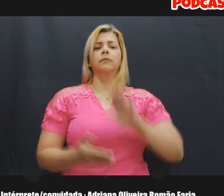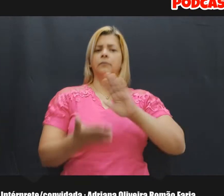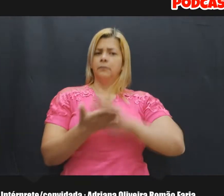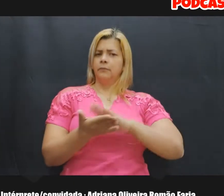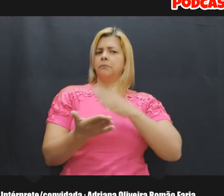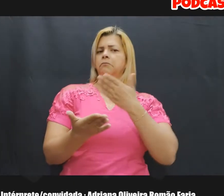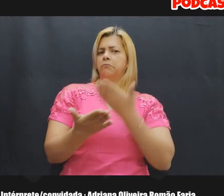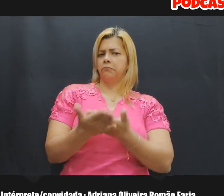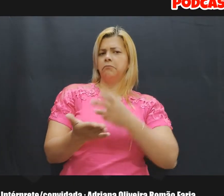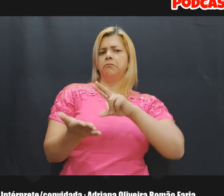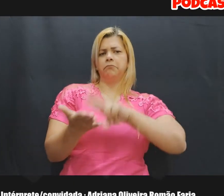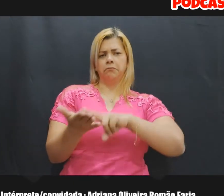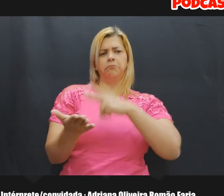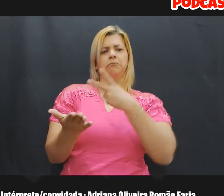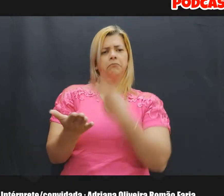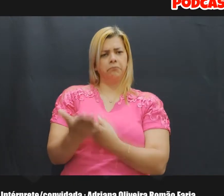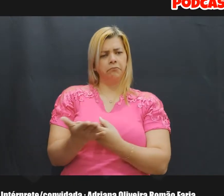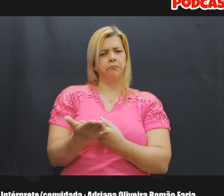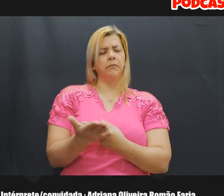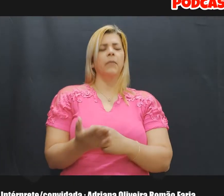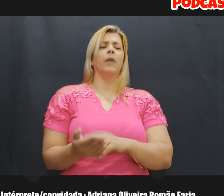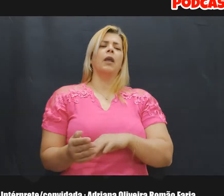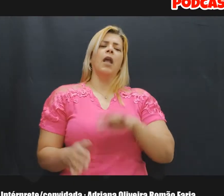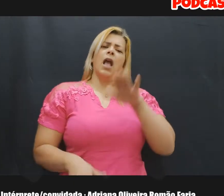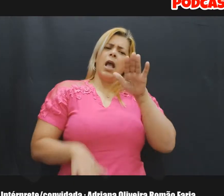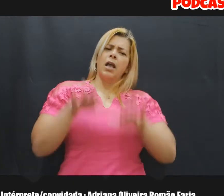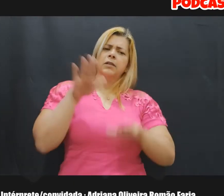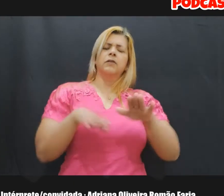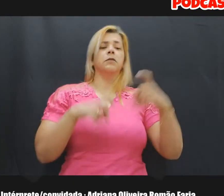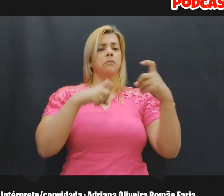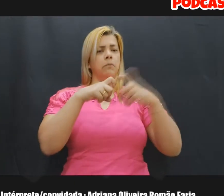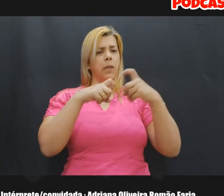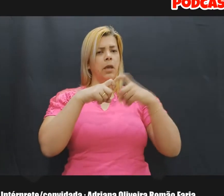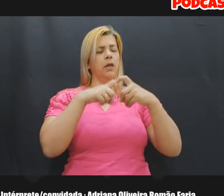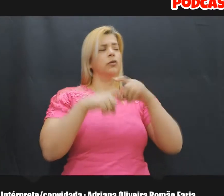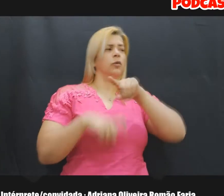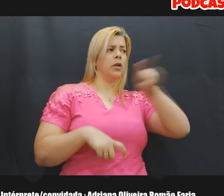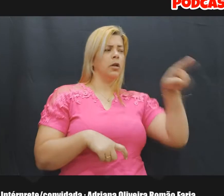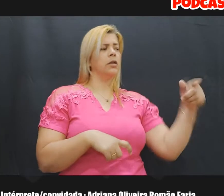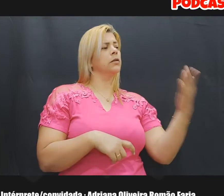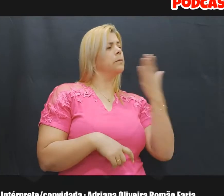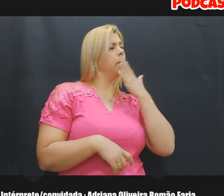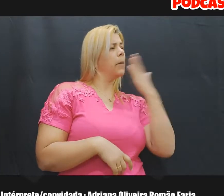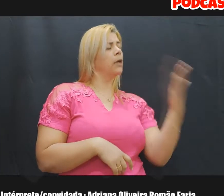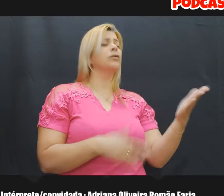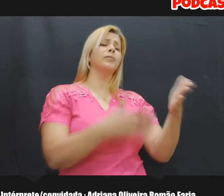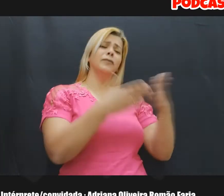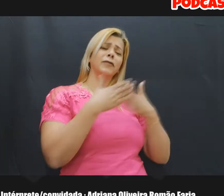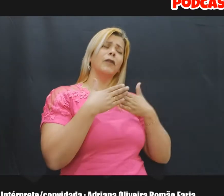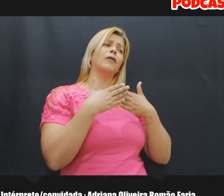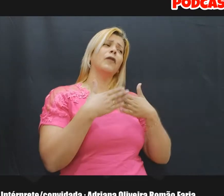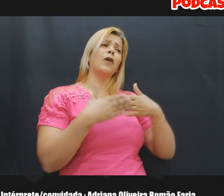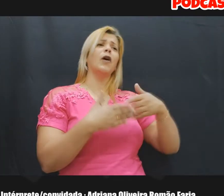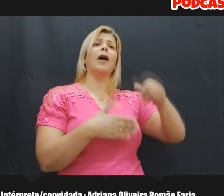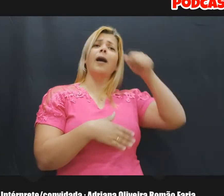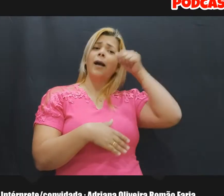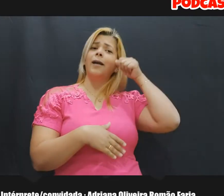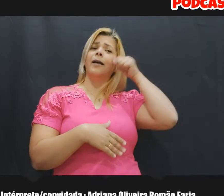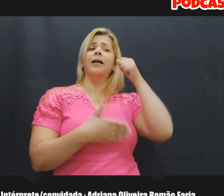traduzido. E médico, às vezes eles, né, chamam, preciso ir no médico. Não